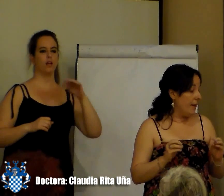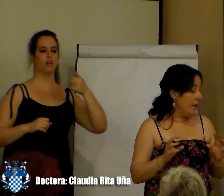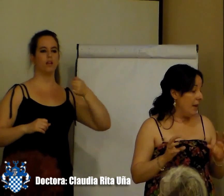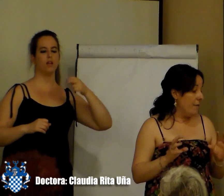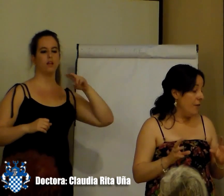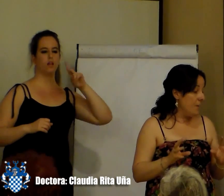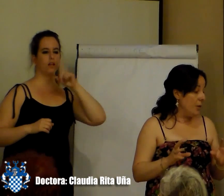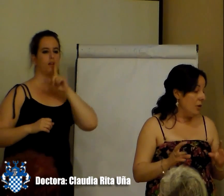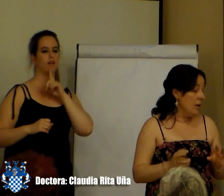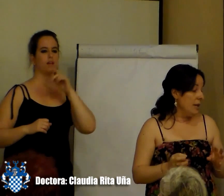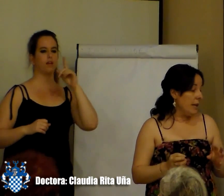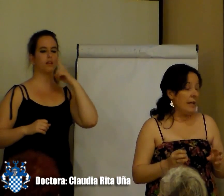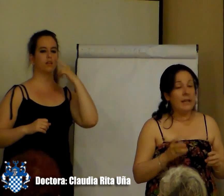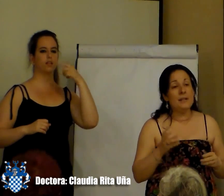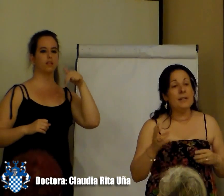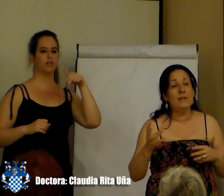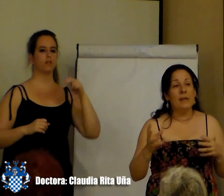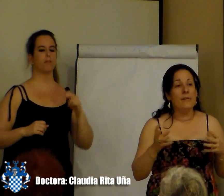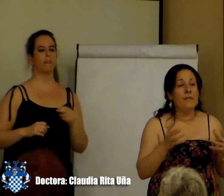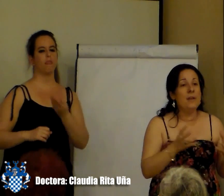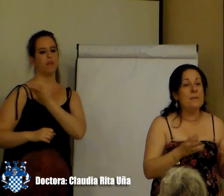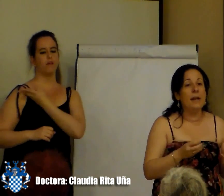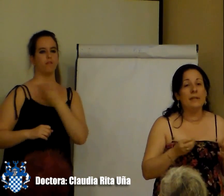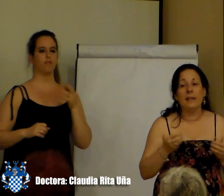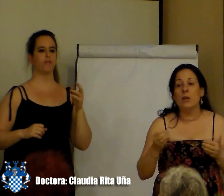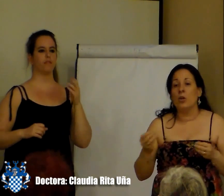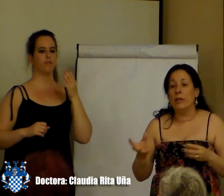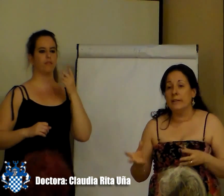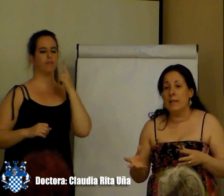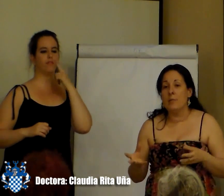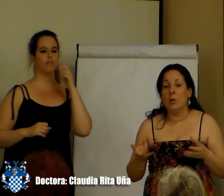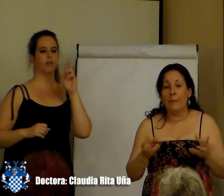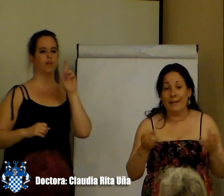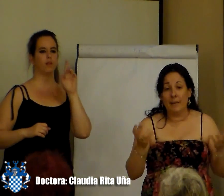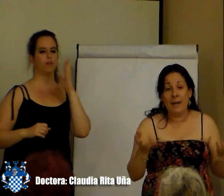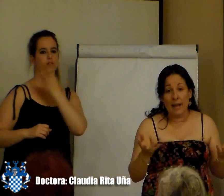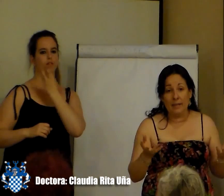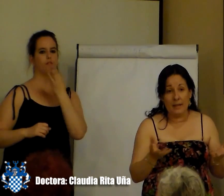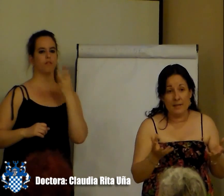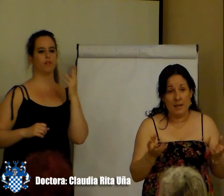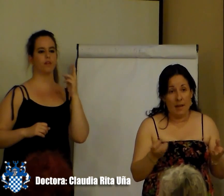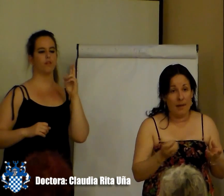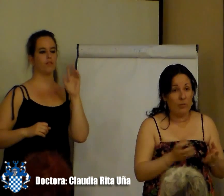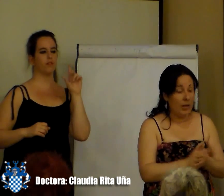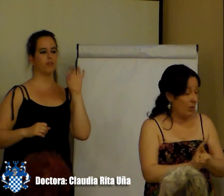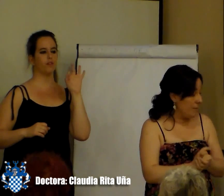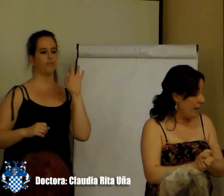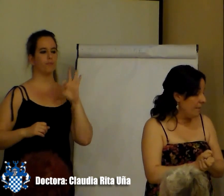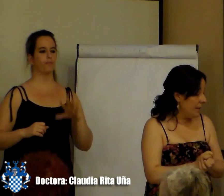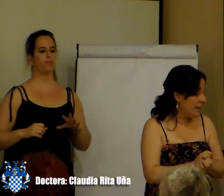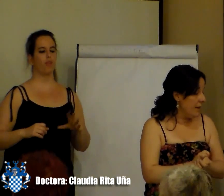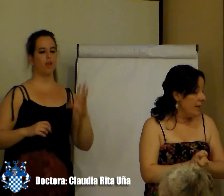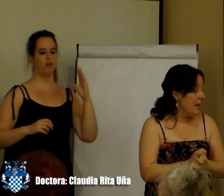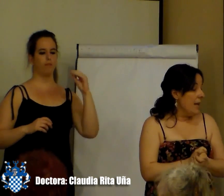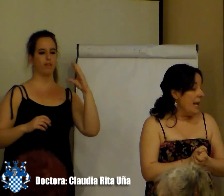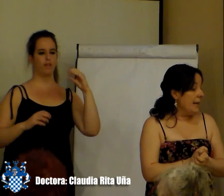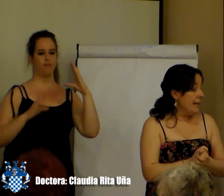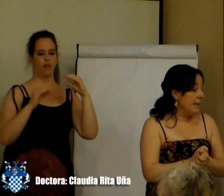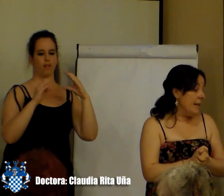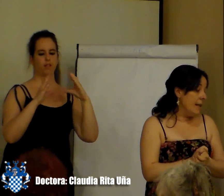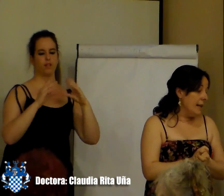la palabra fibro, que quiere decir fibra, tejido conectivo, parte blanda, ¿sí? Hablando